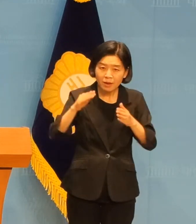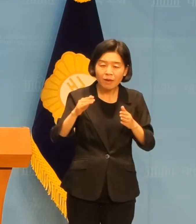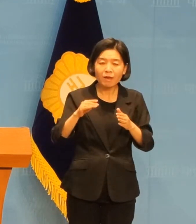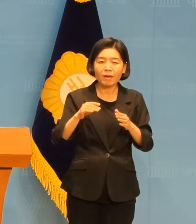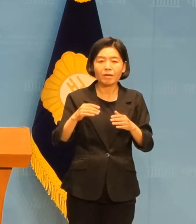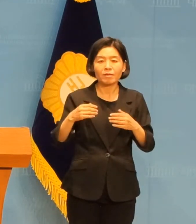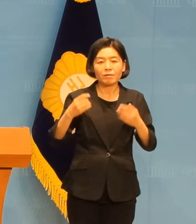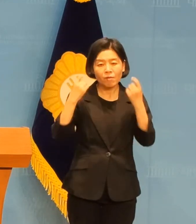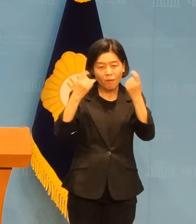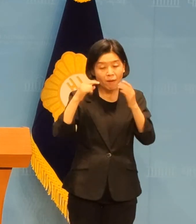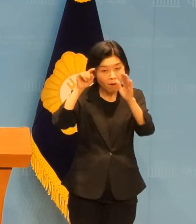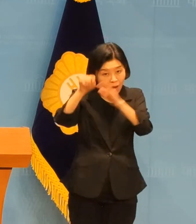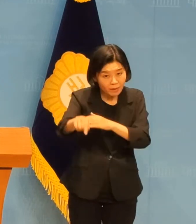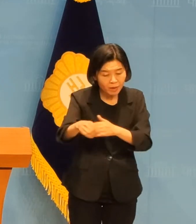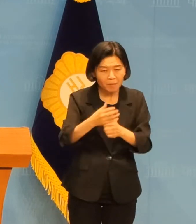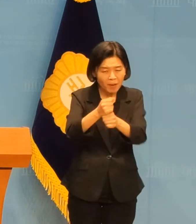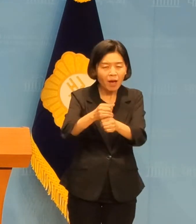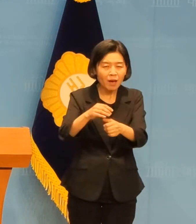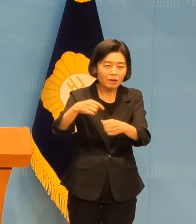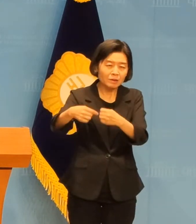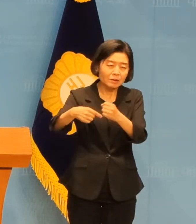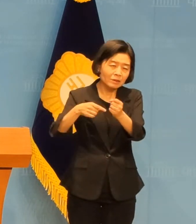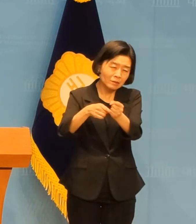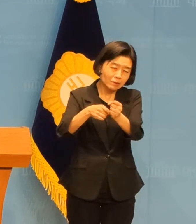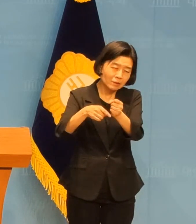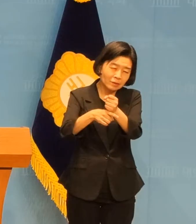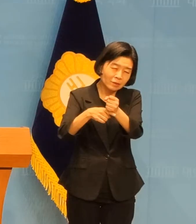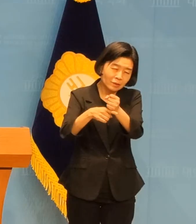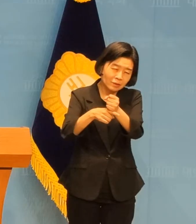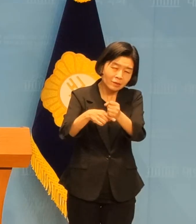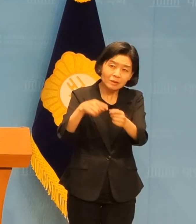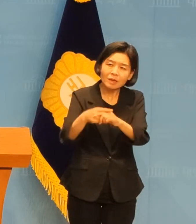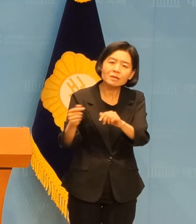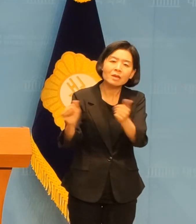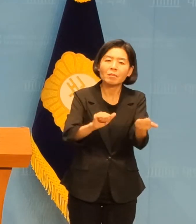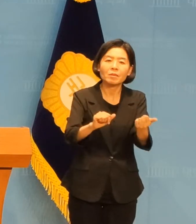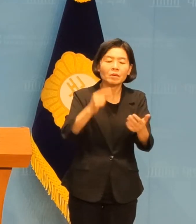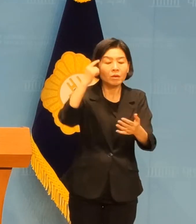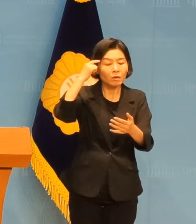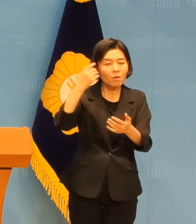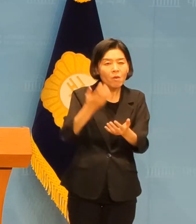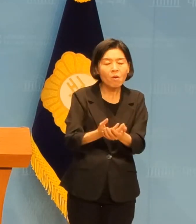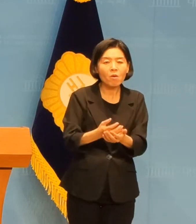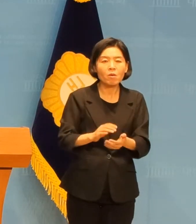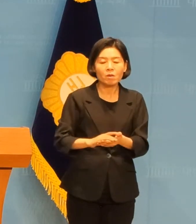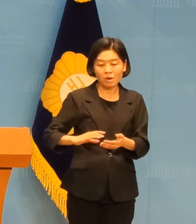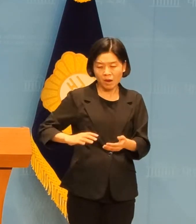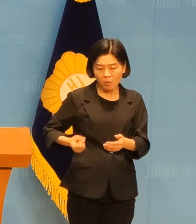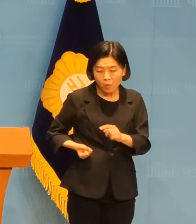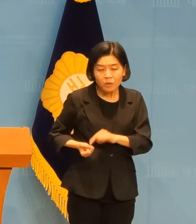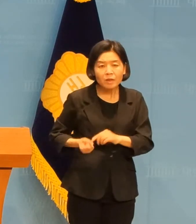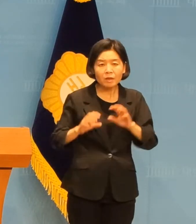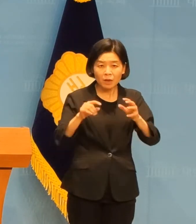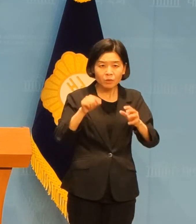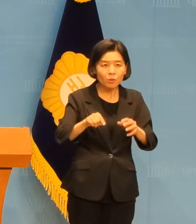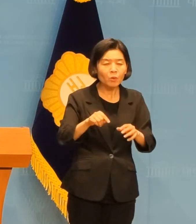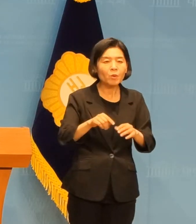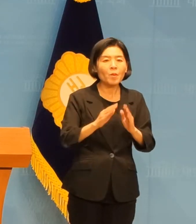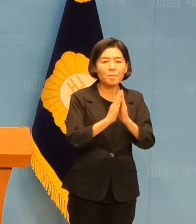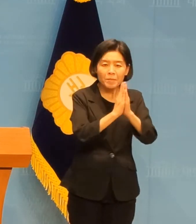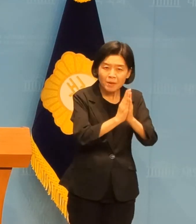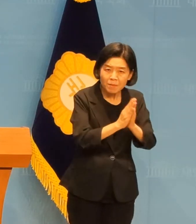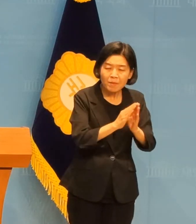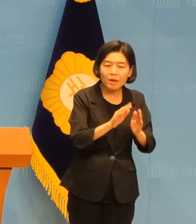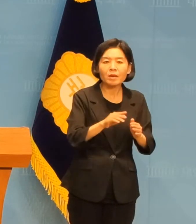현지에서 고문을 당해 사망한 것으로 알려져 충격을 주고 있습니다. 캄보디아뿐 아니라 미얀마, 태국